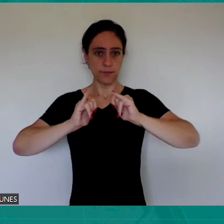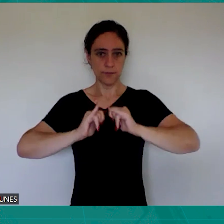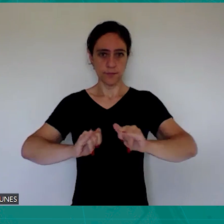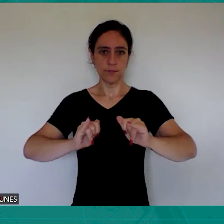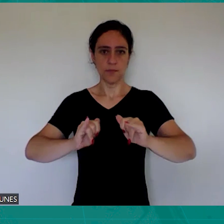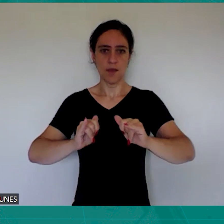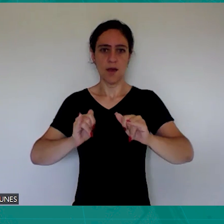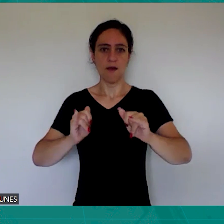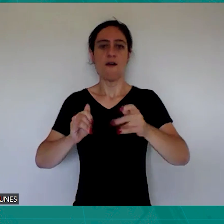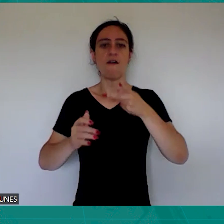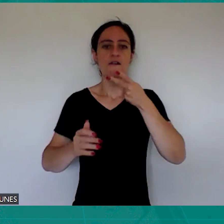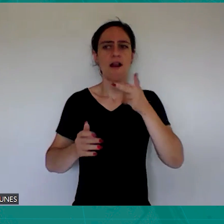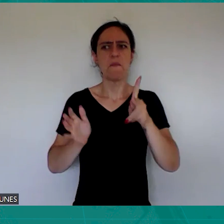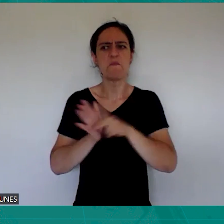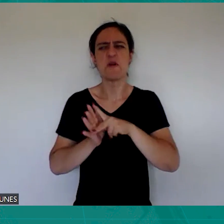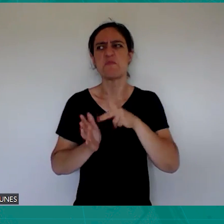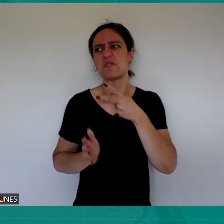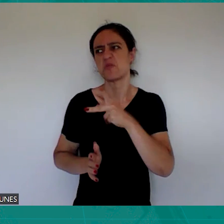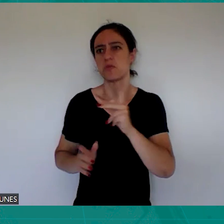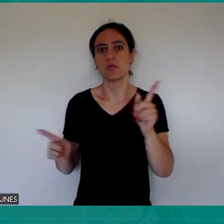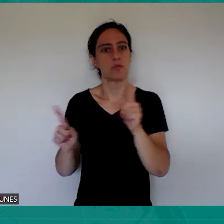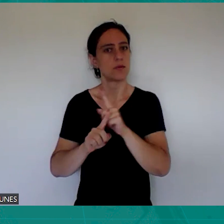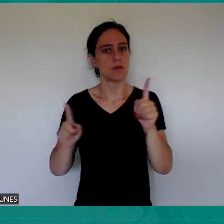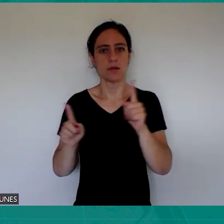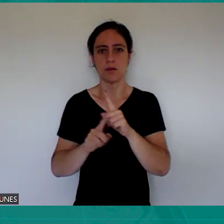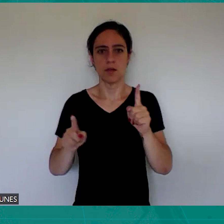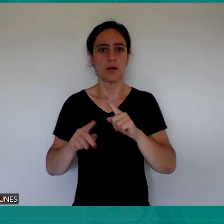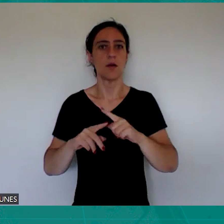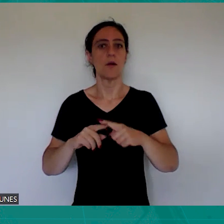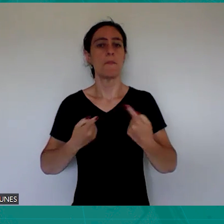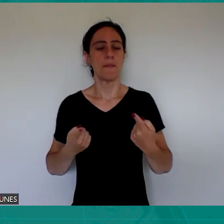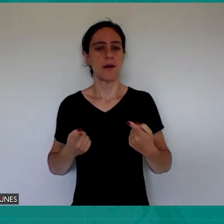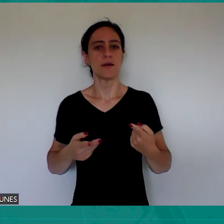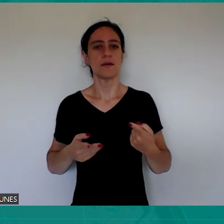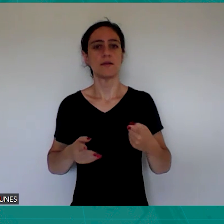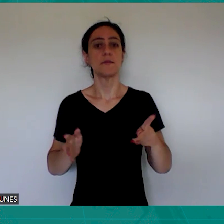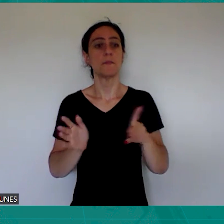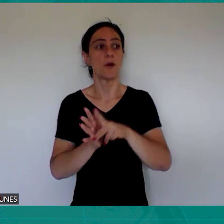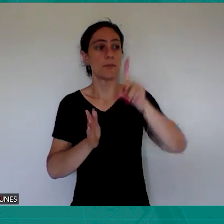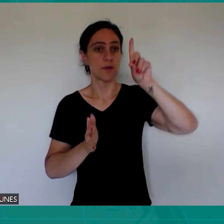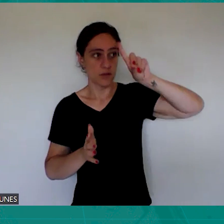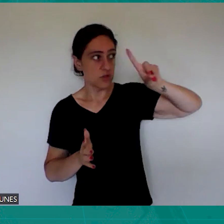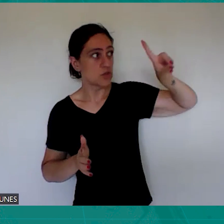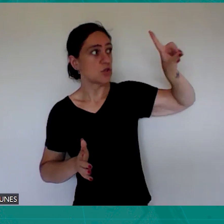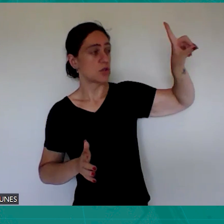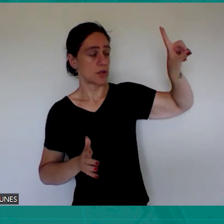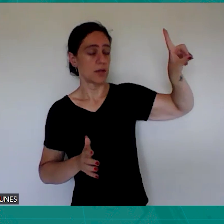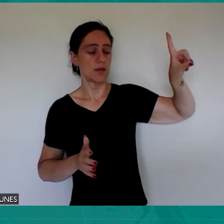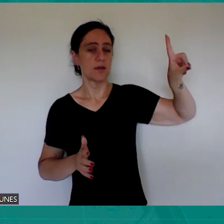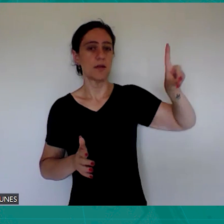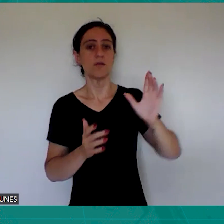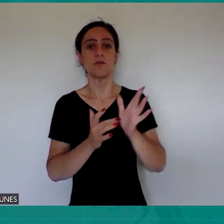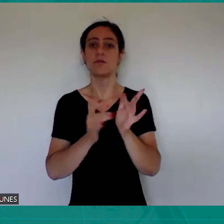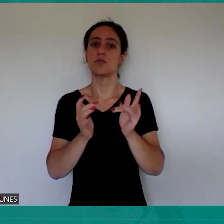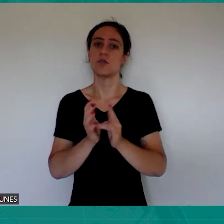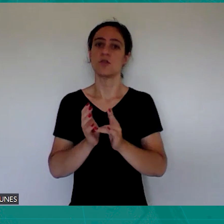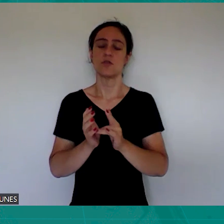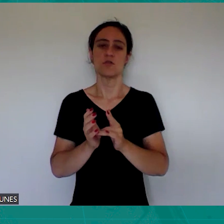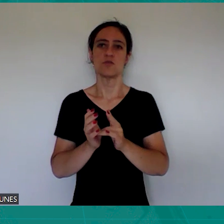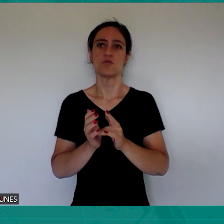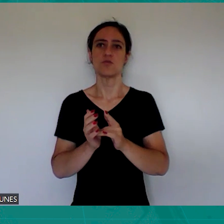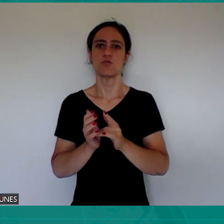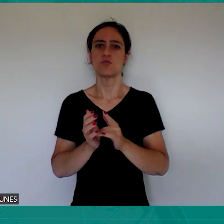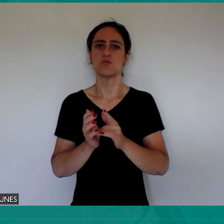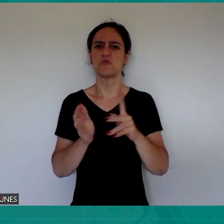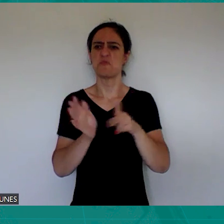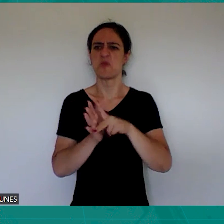palavra. O enviado de Deus fala a palavra de Deus, fala a palavra do Pai. Jesus não falava a sua palavra, é